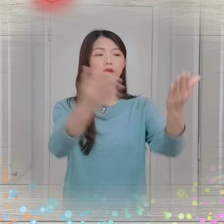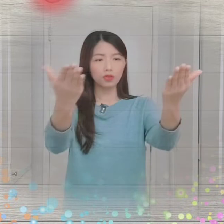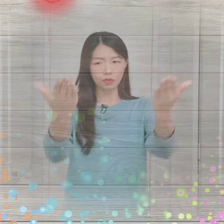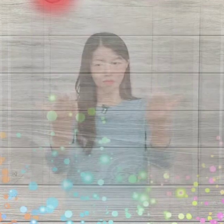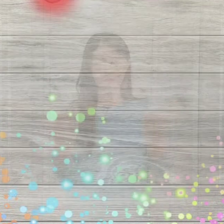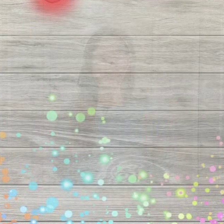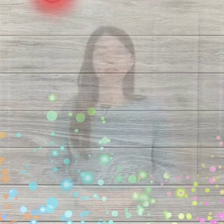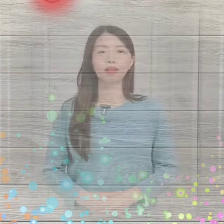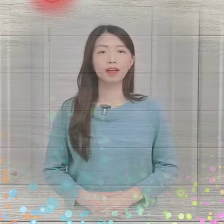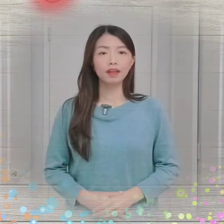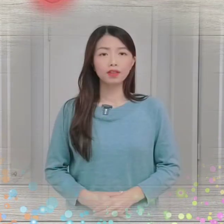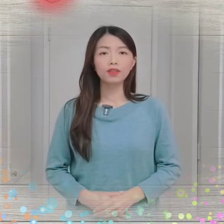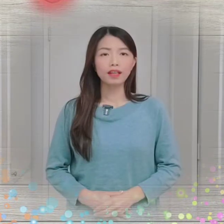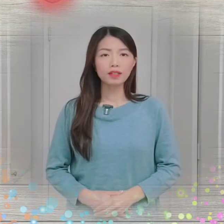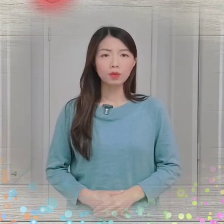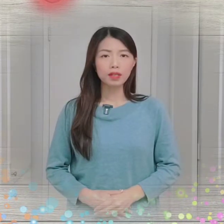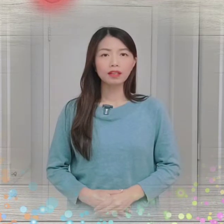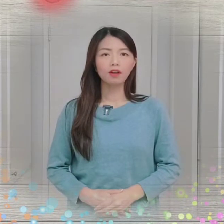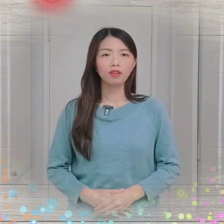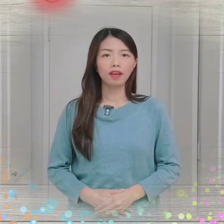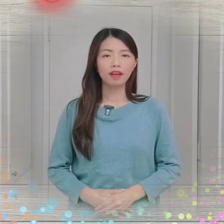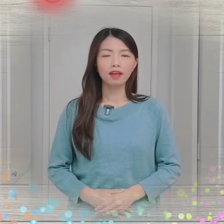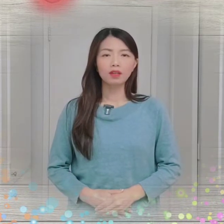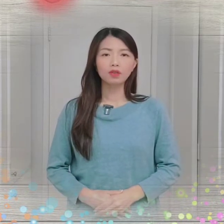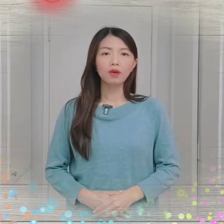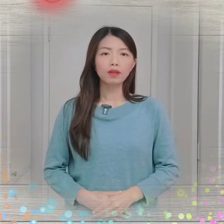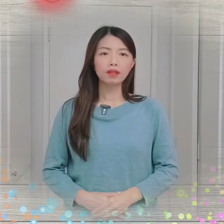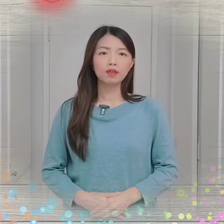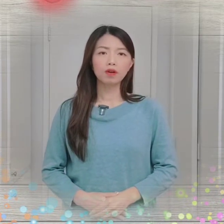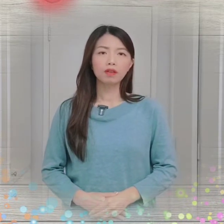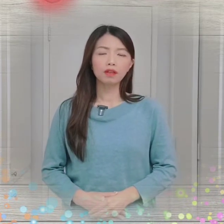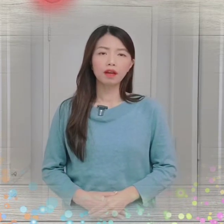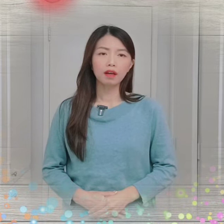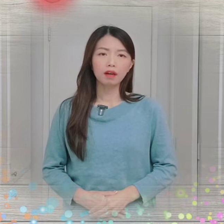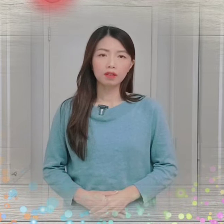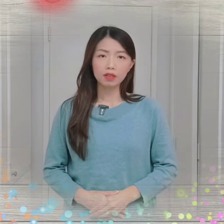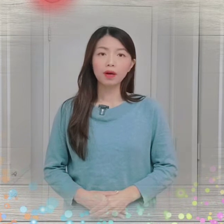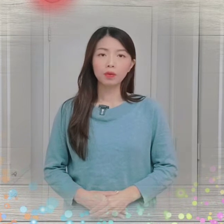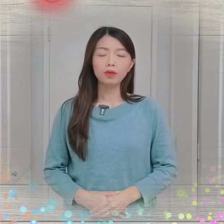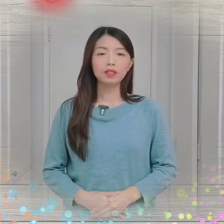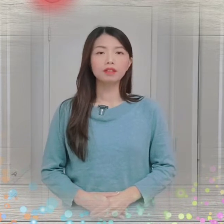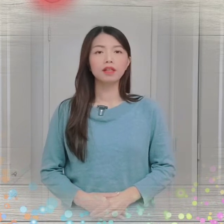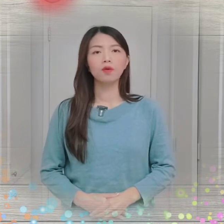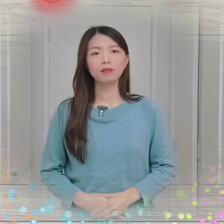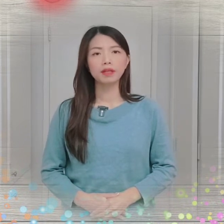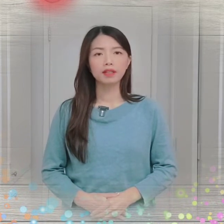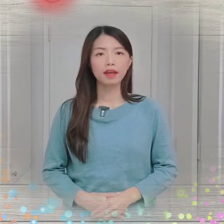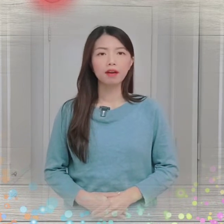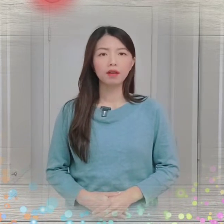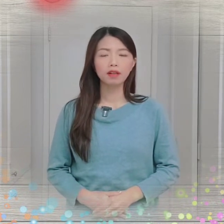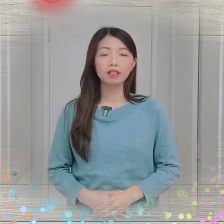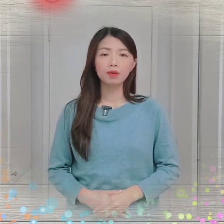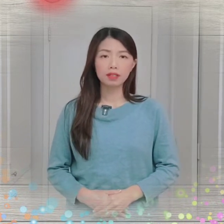전하여준 주나신 소식 들었네 주라고 한 뜻의 수어는 지화로 지읒을 이용하시면